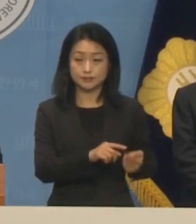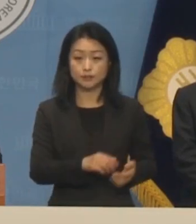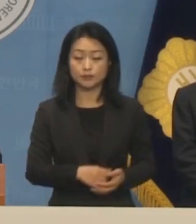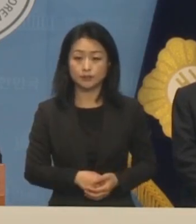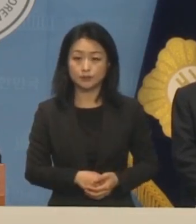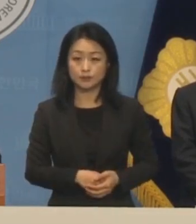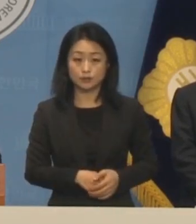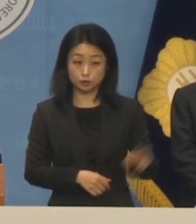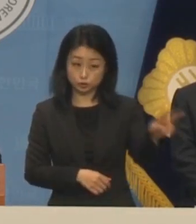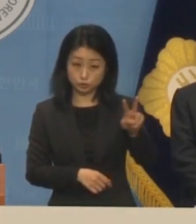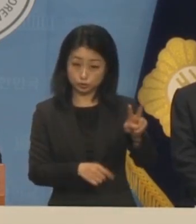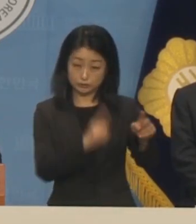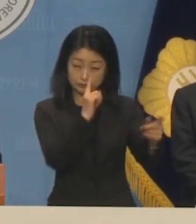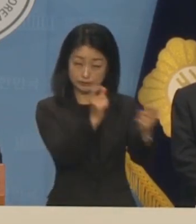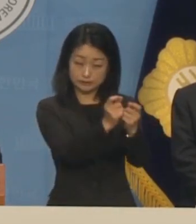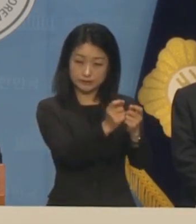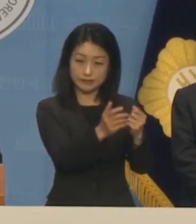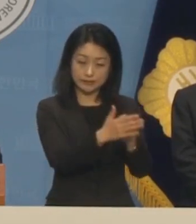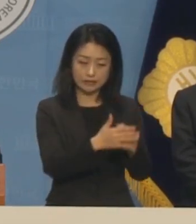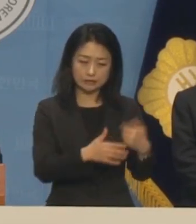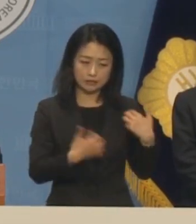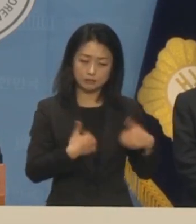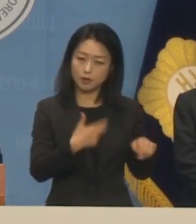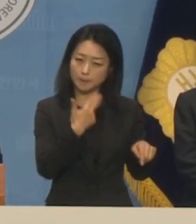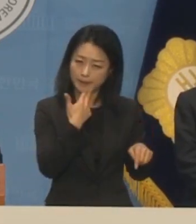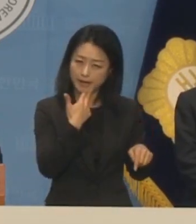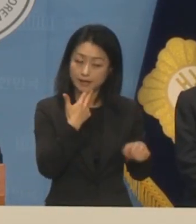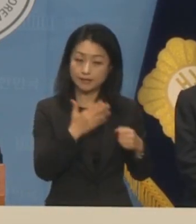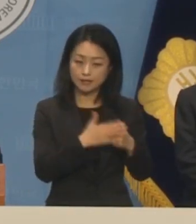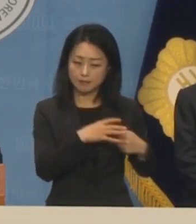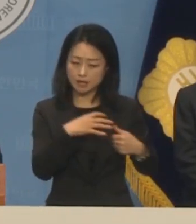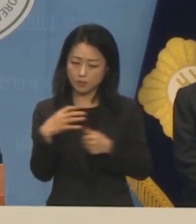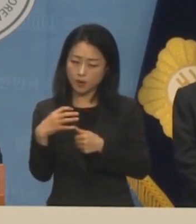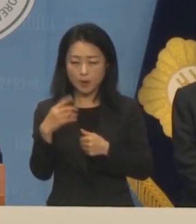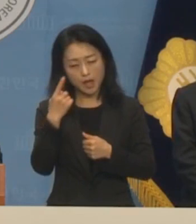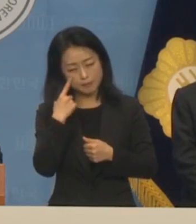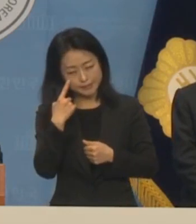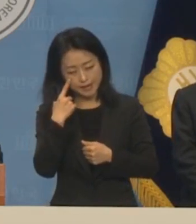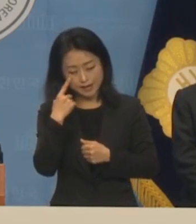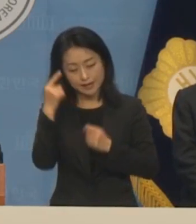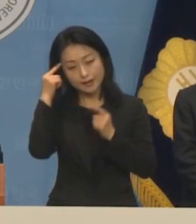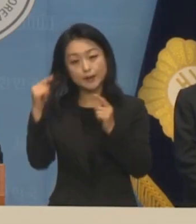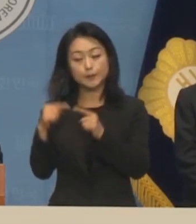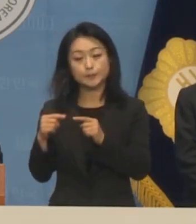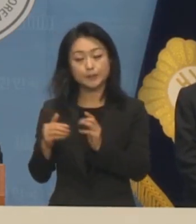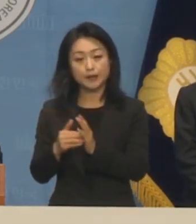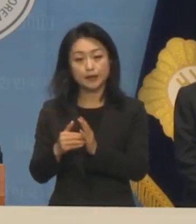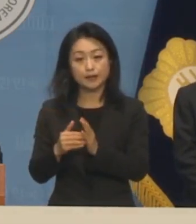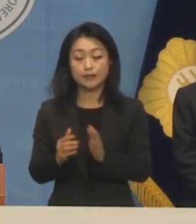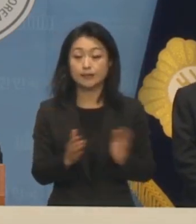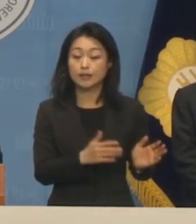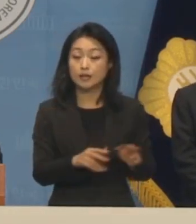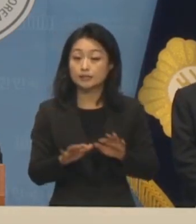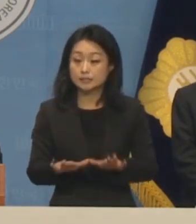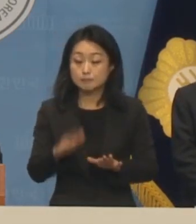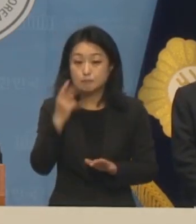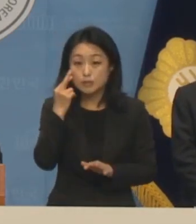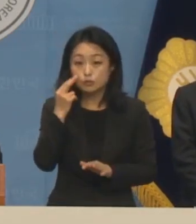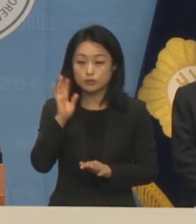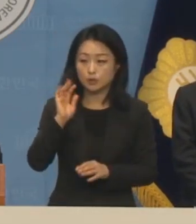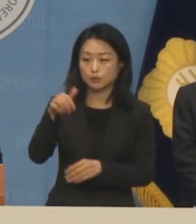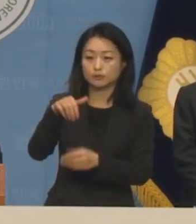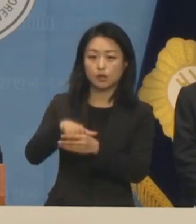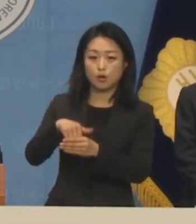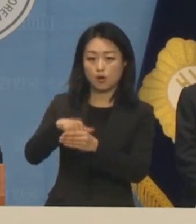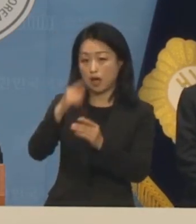그것을 활용할 방법도 연구해 나가자는 데 의견이 일치가 있었습니다. 마침 지금 또 미국이 대선 국면이기